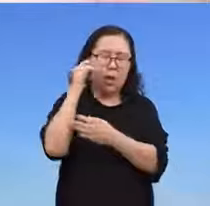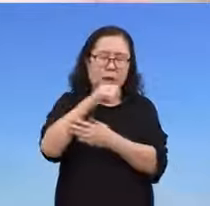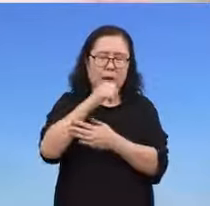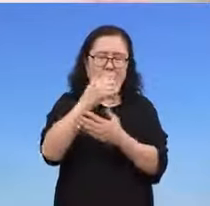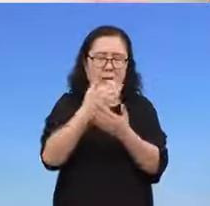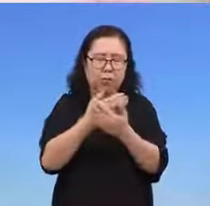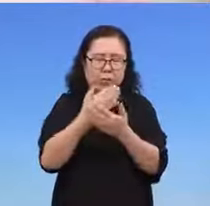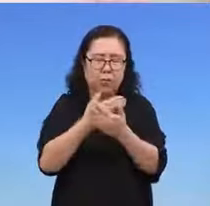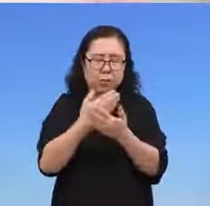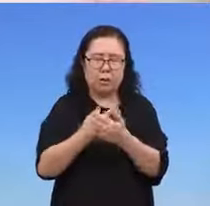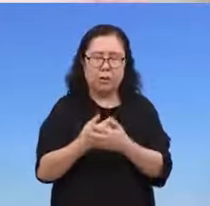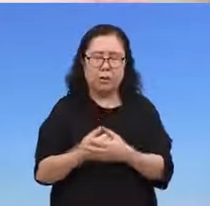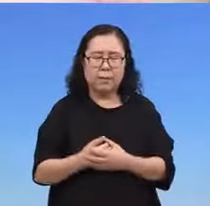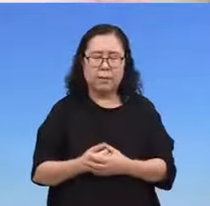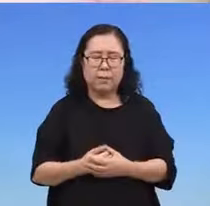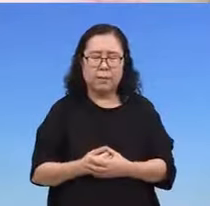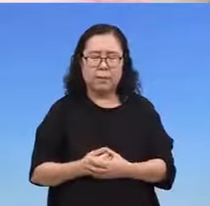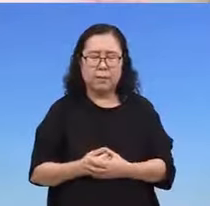허락하여 주시옵소서.